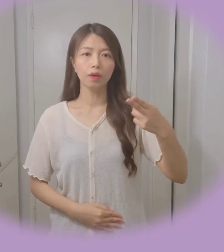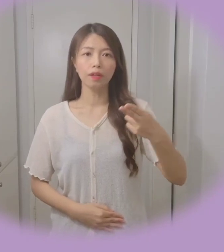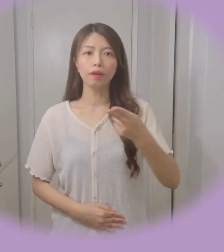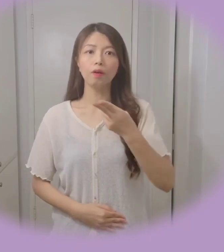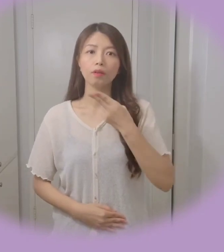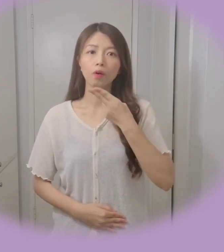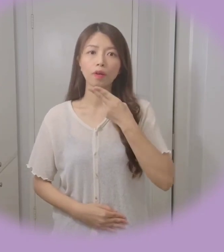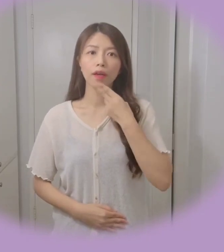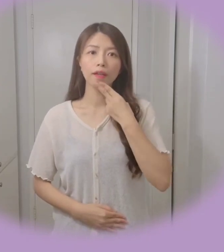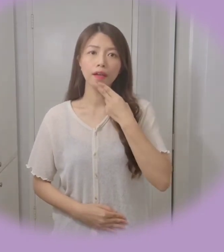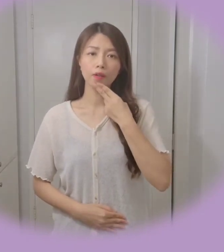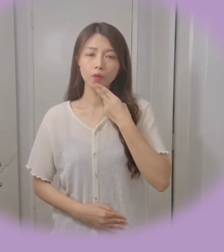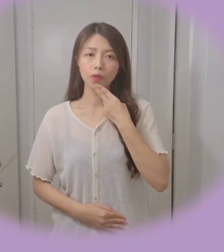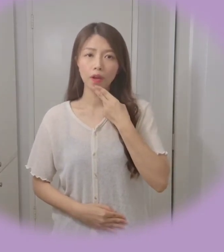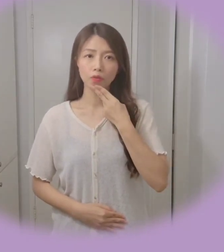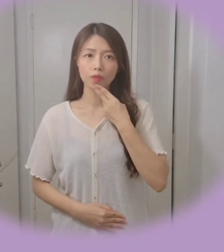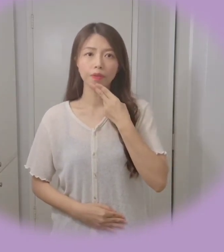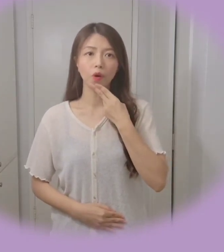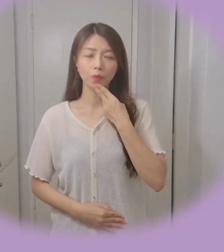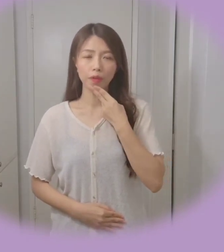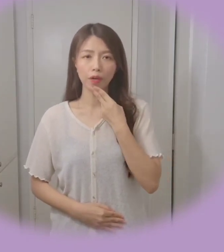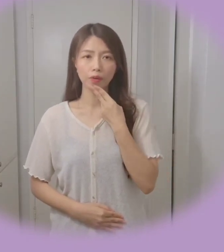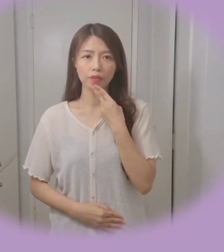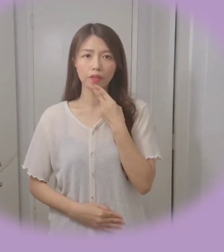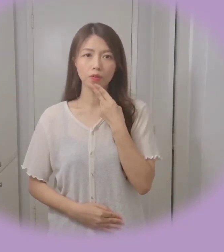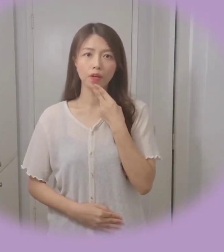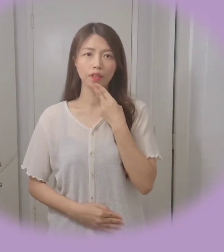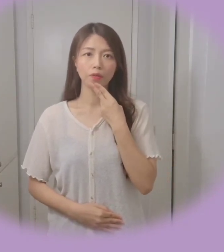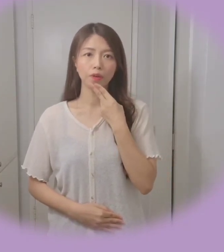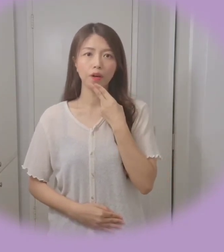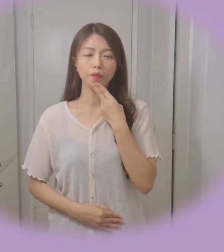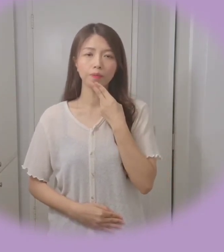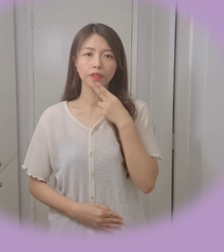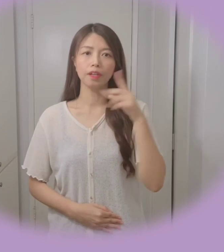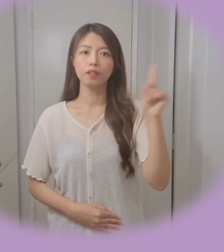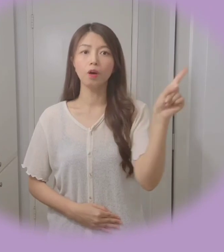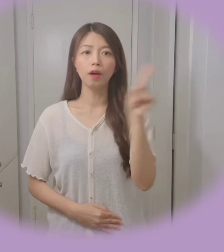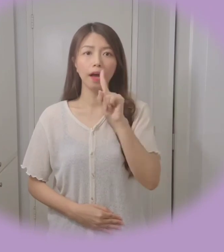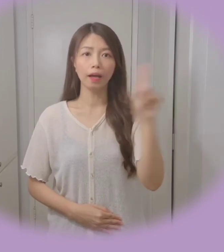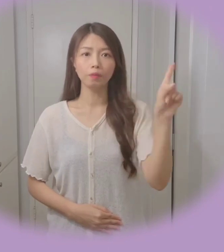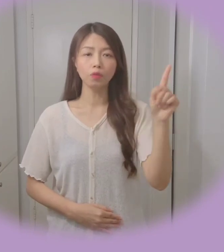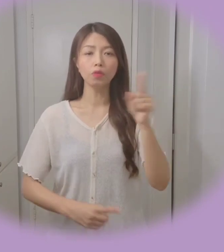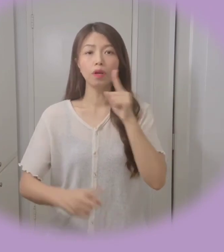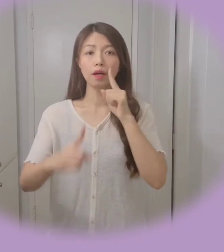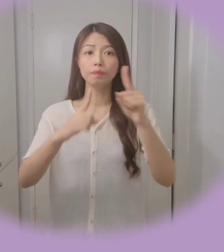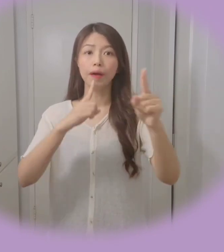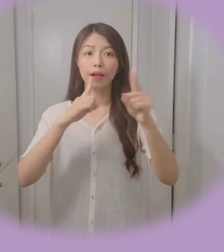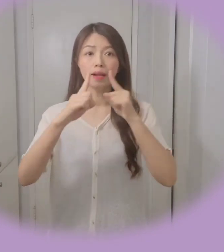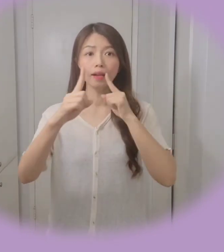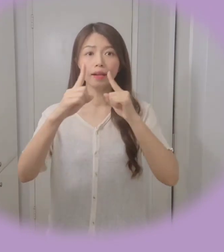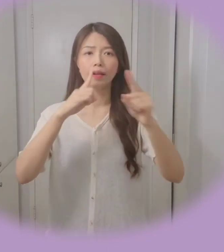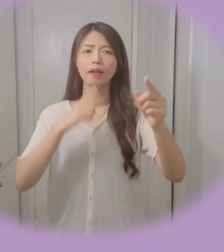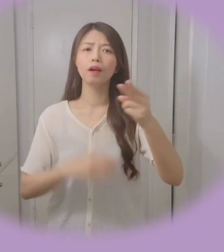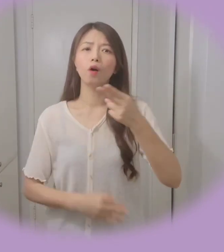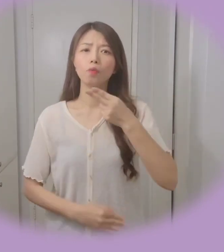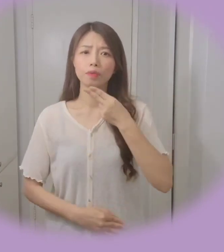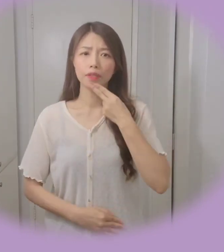종지를 이용해서 턱에 사선으로 대어주시면 없다라고 한 뜻의 수어가 되고요. 그래서 아무